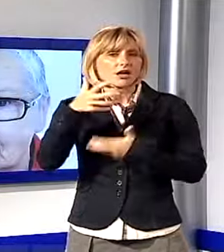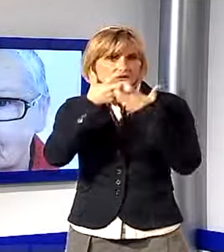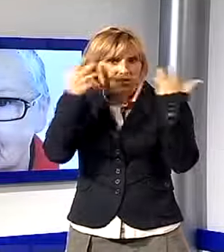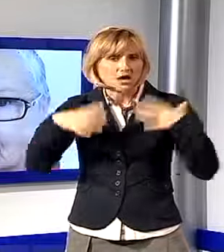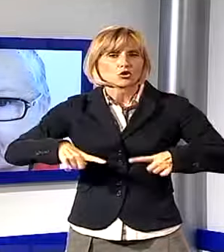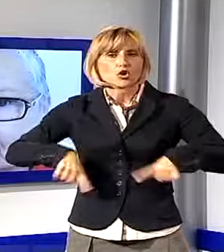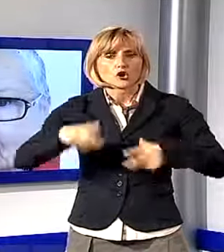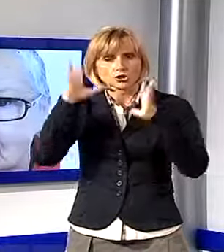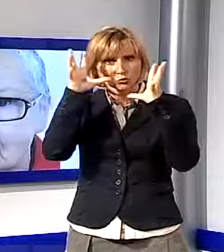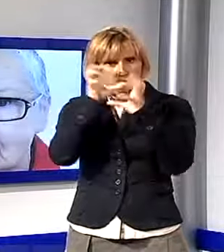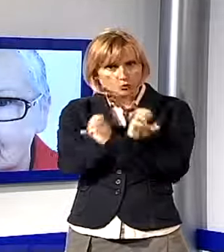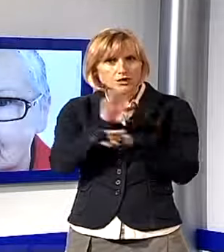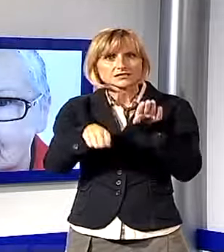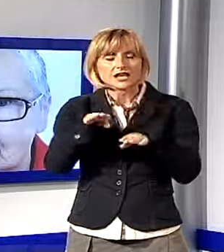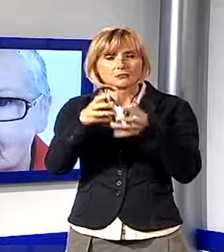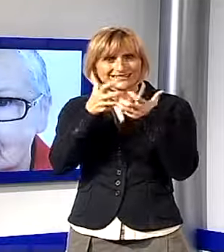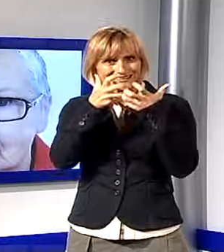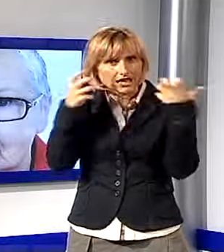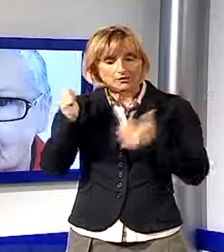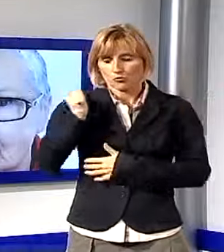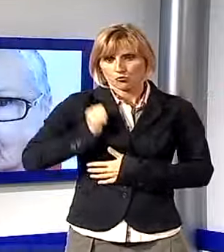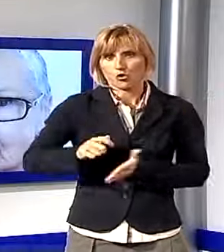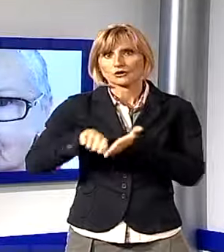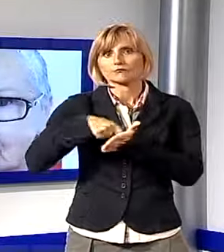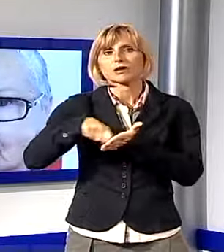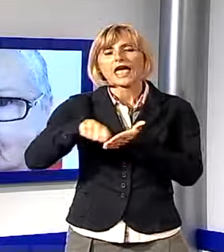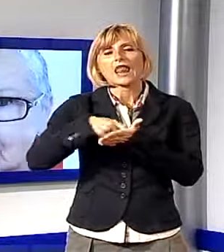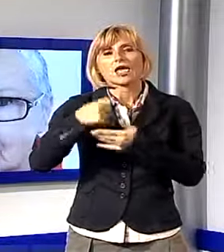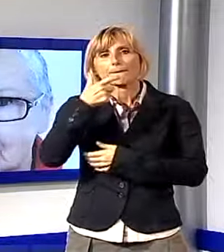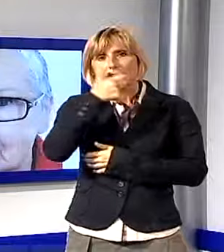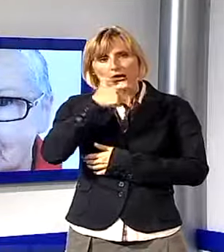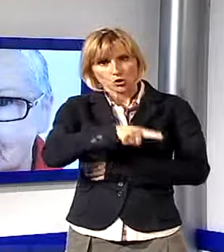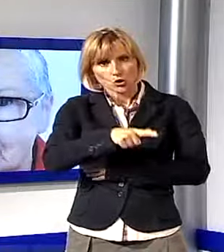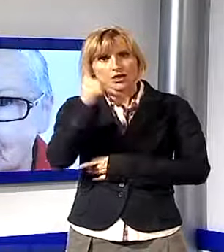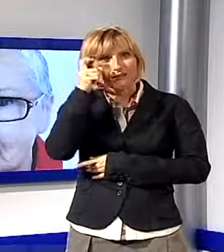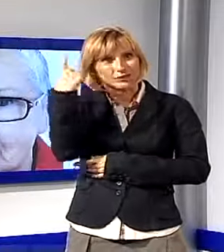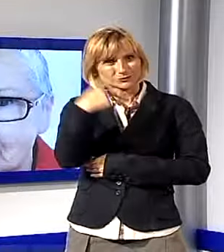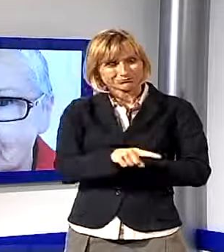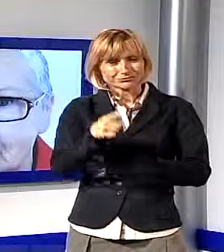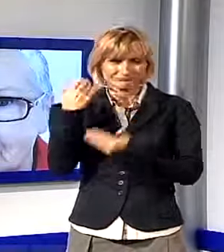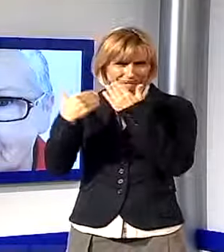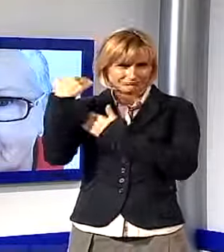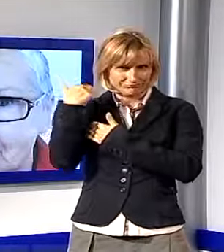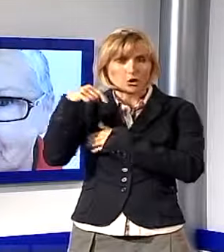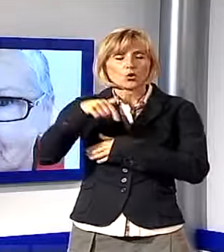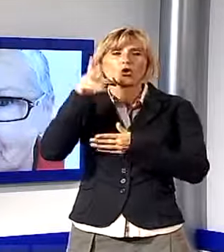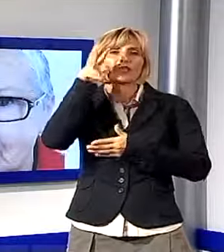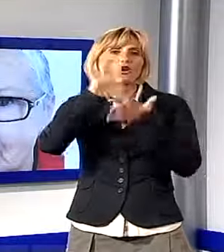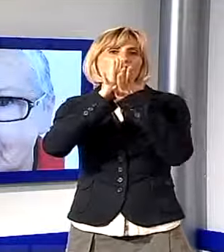scarpe mocassino chiare. La borsa è di pelle marrone. La foto diffusa è di qualche anno fa, adesso la donna ha il viso più asciutto.